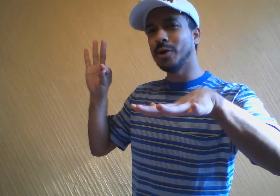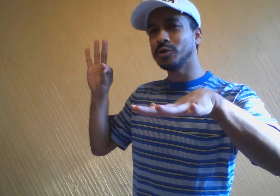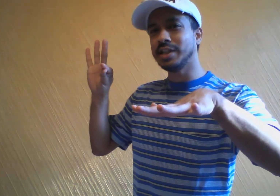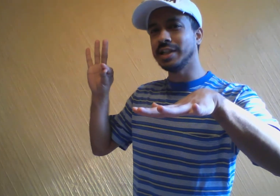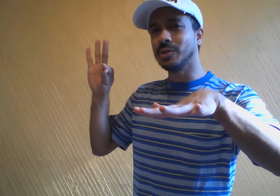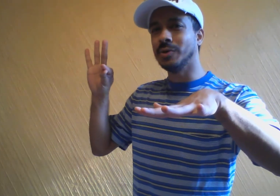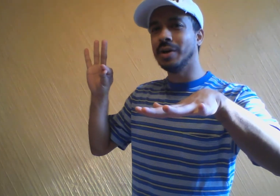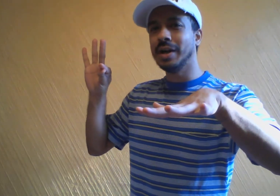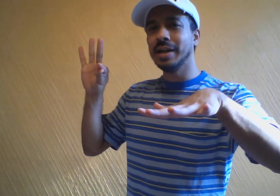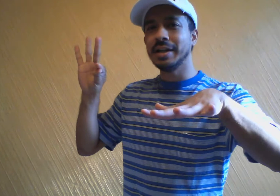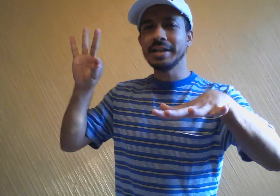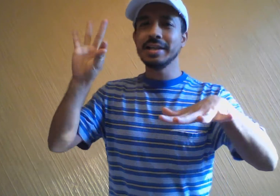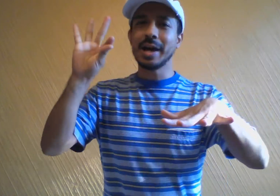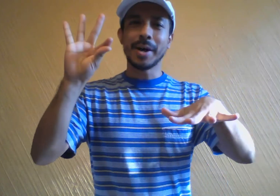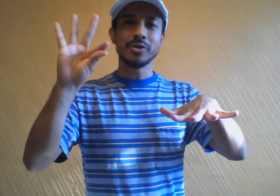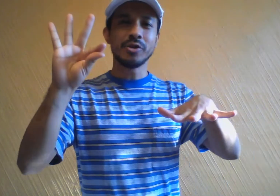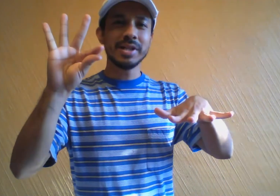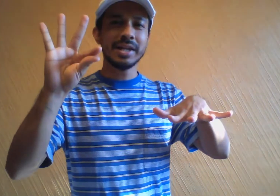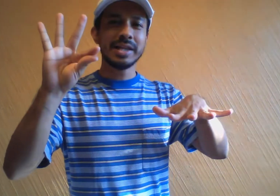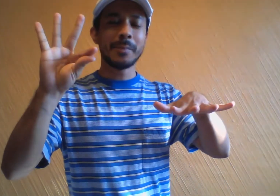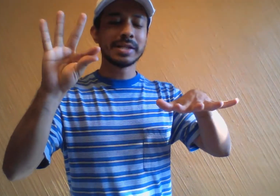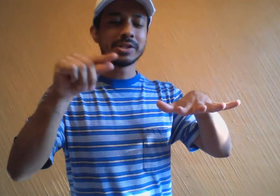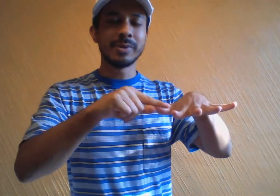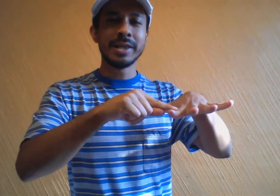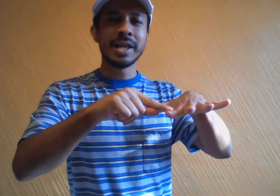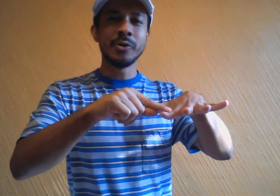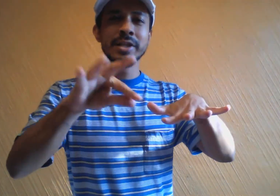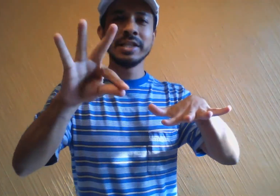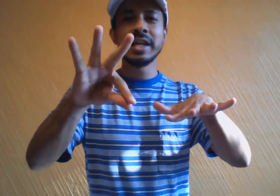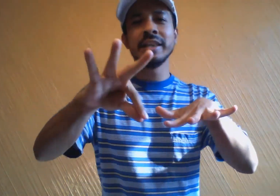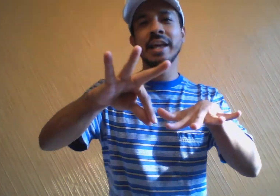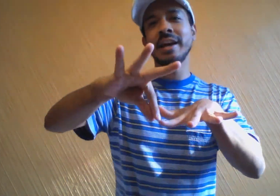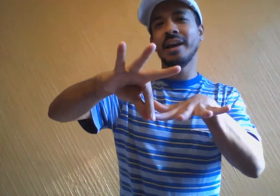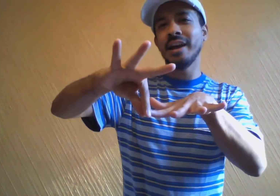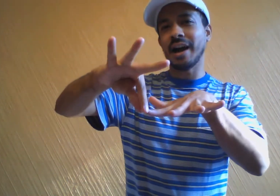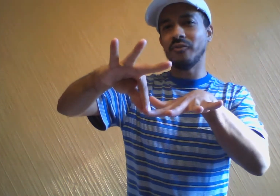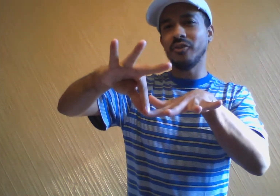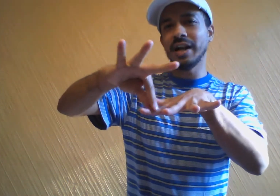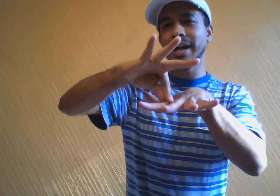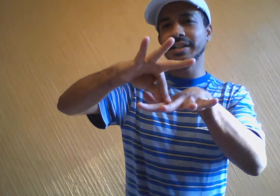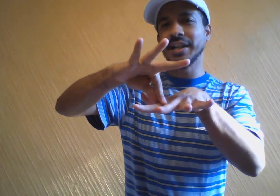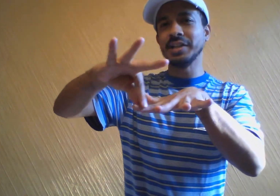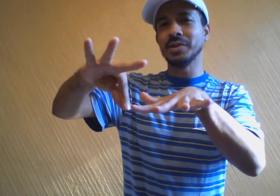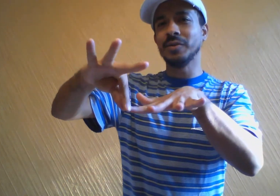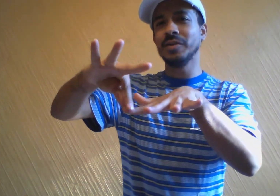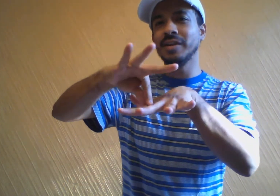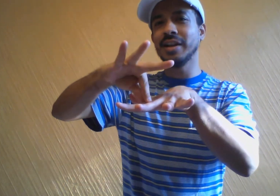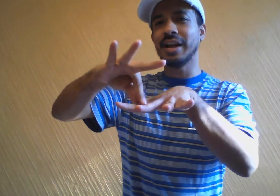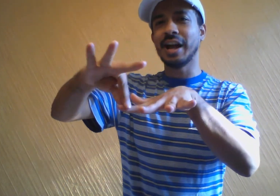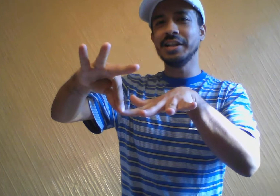número 5. Y la mano dominante pasa sobre el dedo índice de afuera hacia adentro.